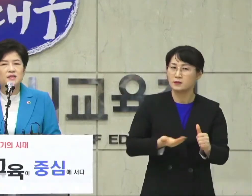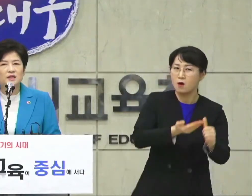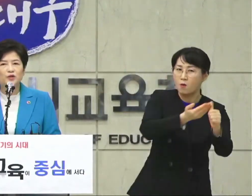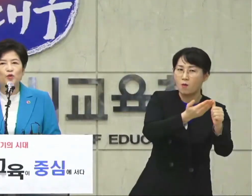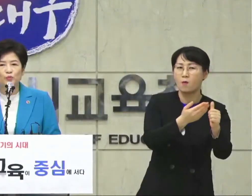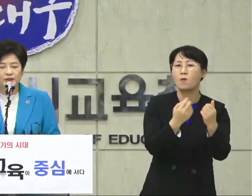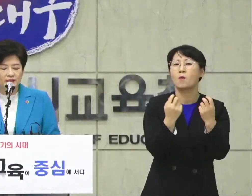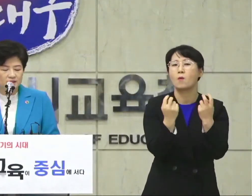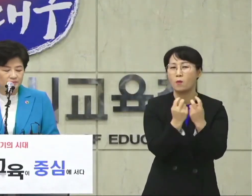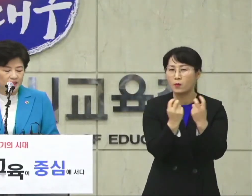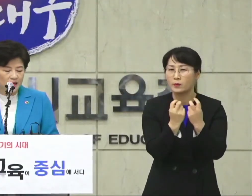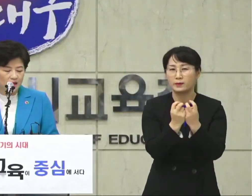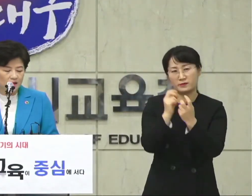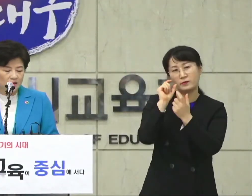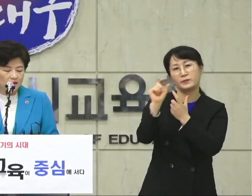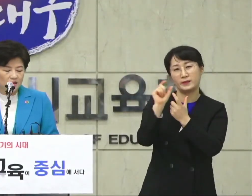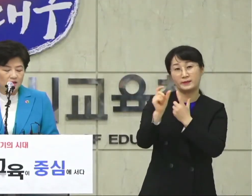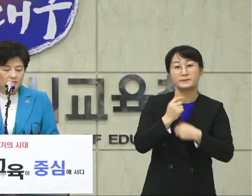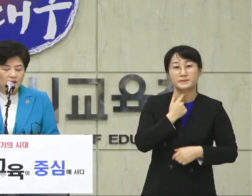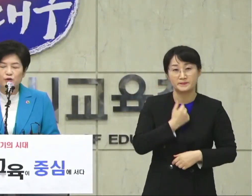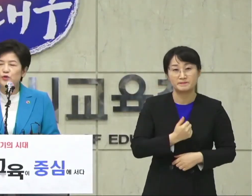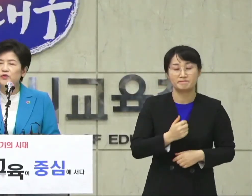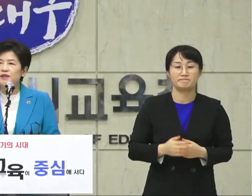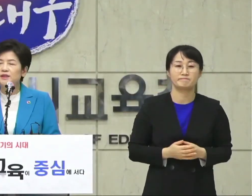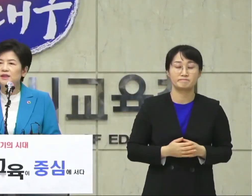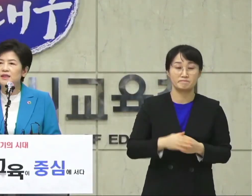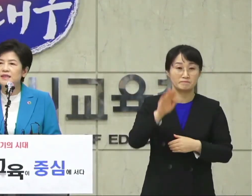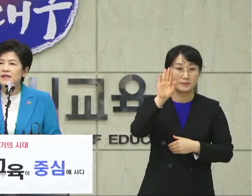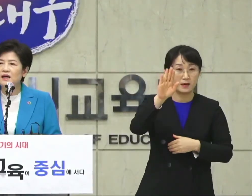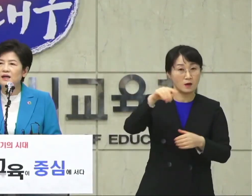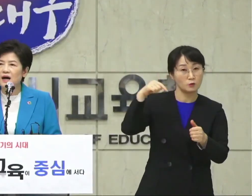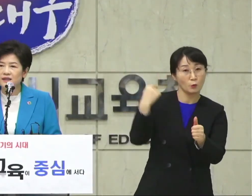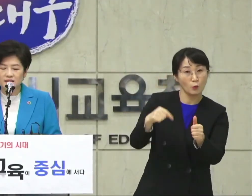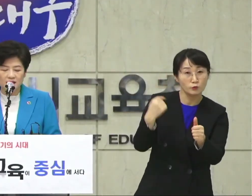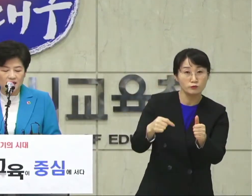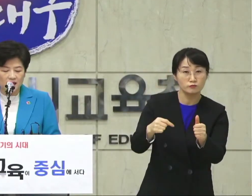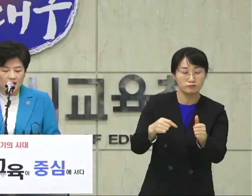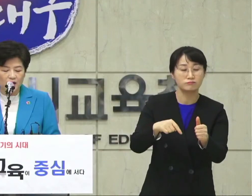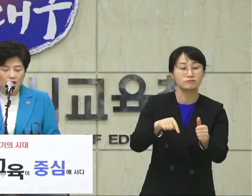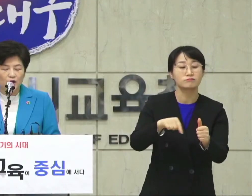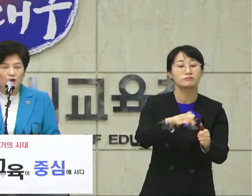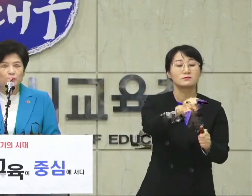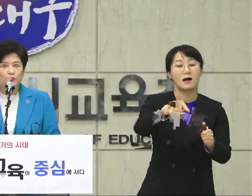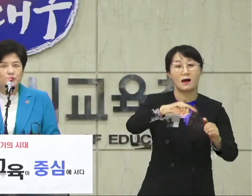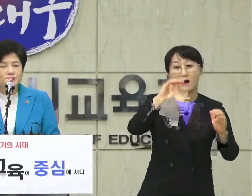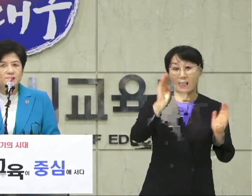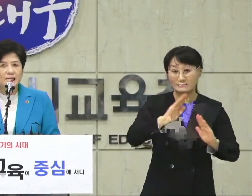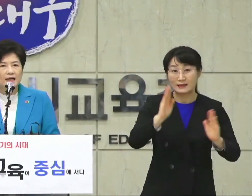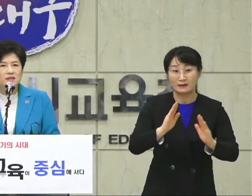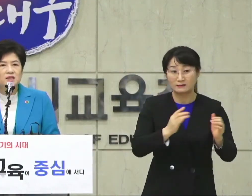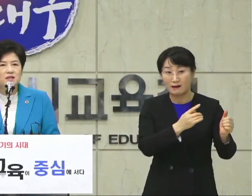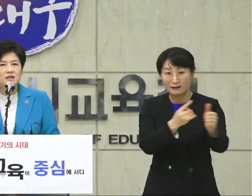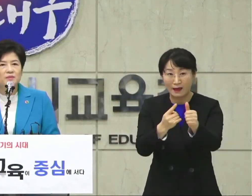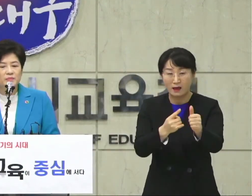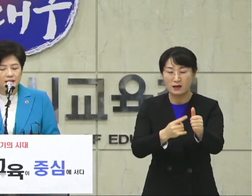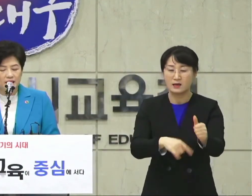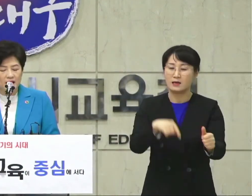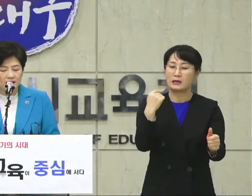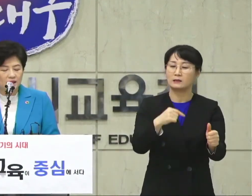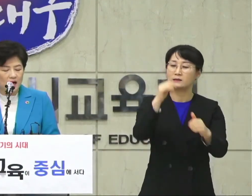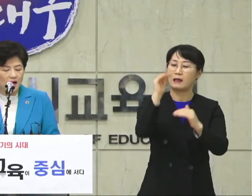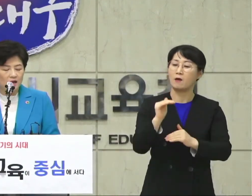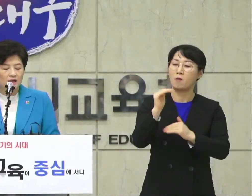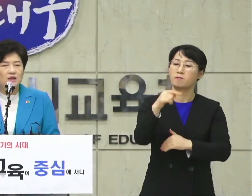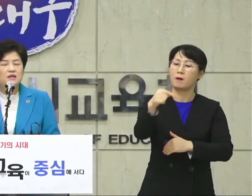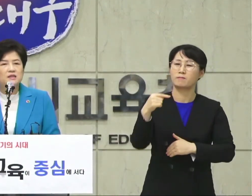길러주어야 할지 고민했습니다. 미래 교육은 더 이상 아이들에게 무엇을 가르치는